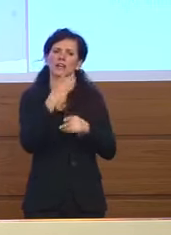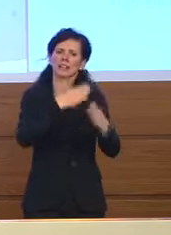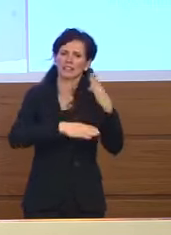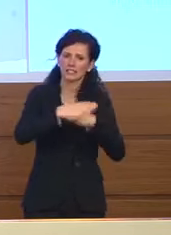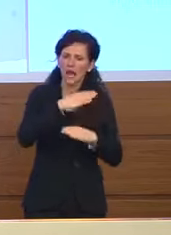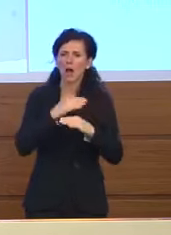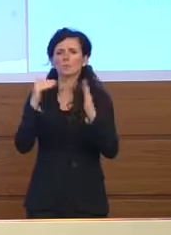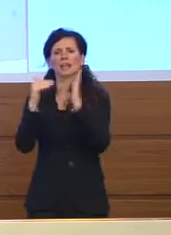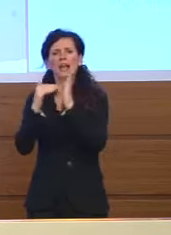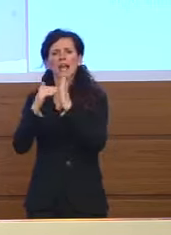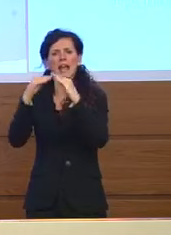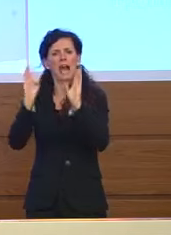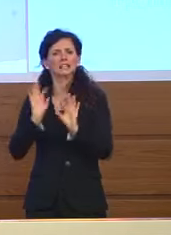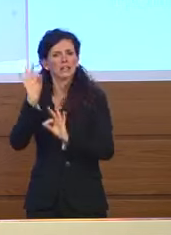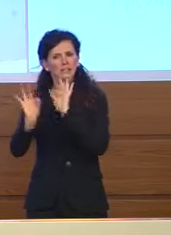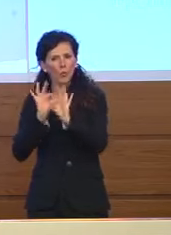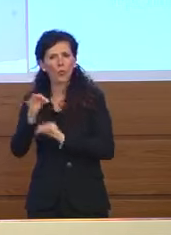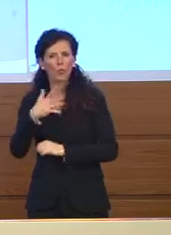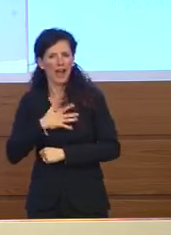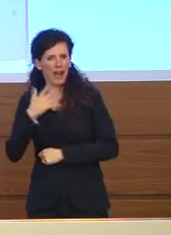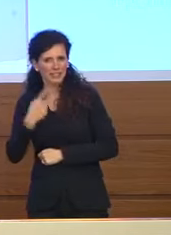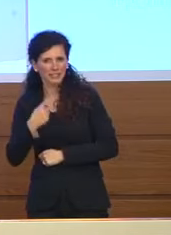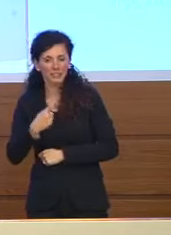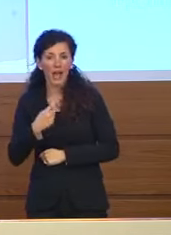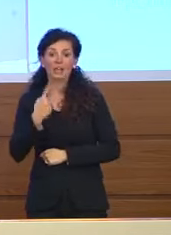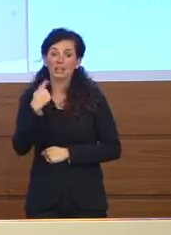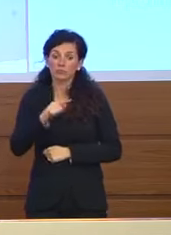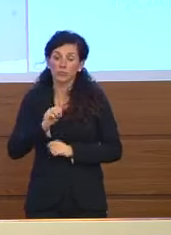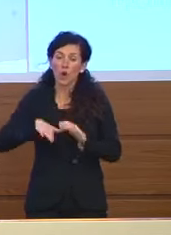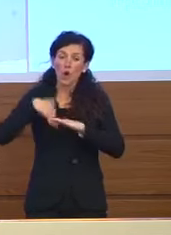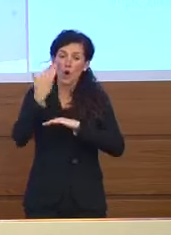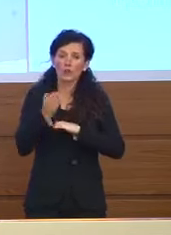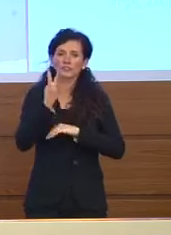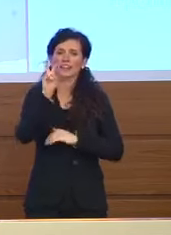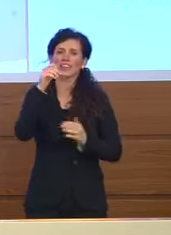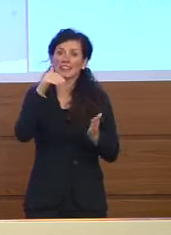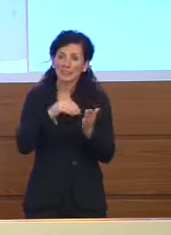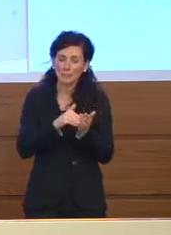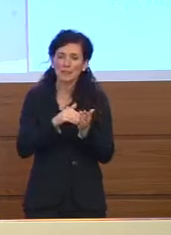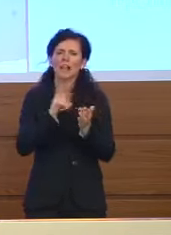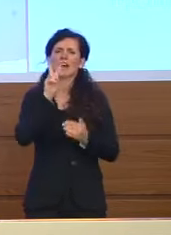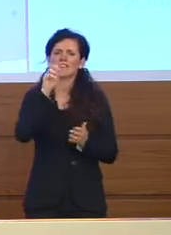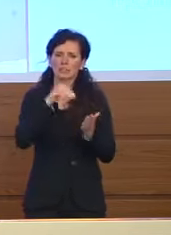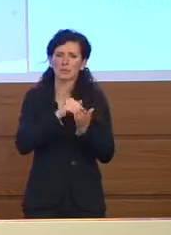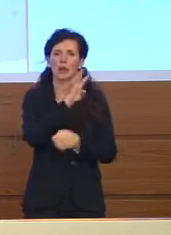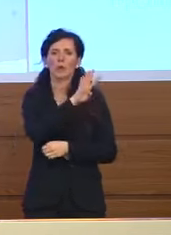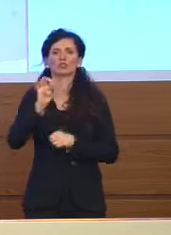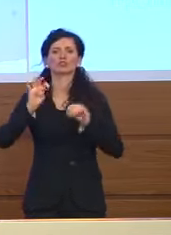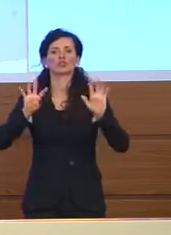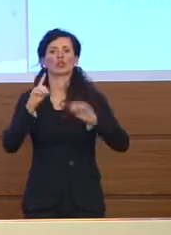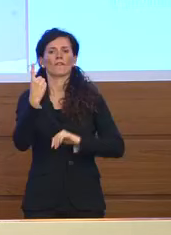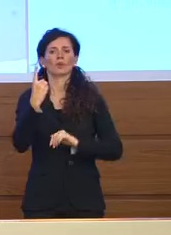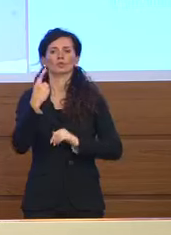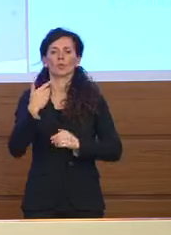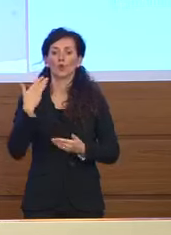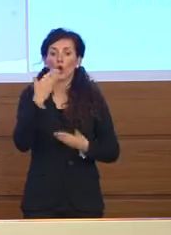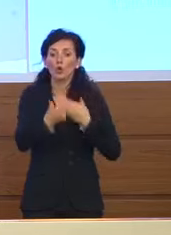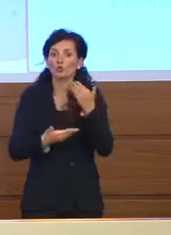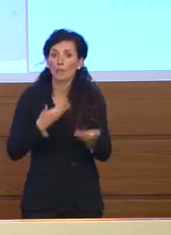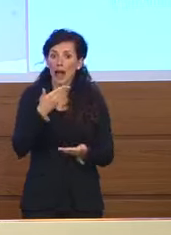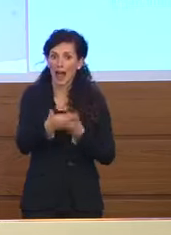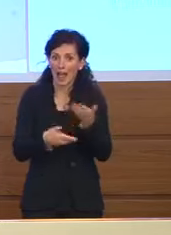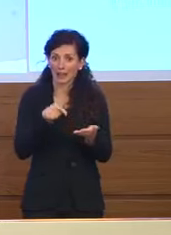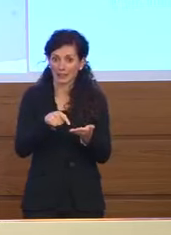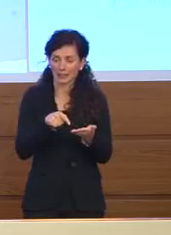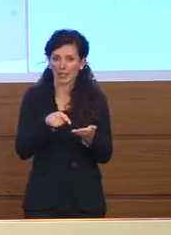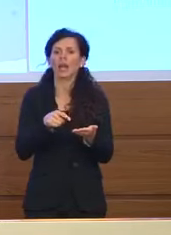per anziani abbiamo avuto oltre 20.000 20.491 domande e si è chiusa